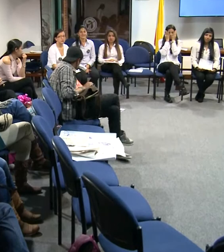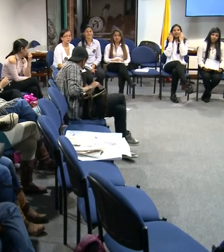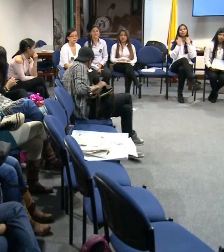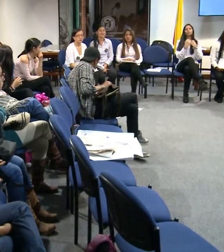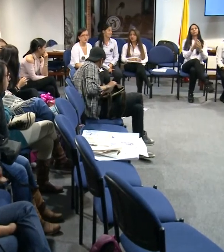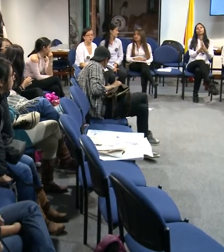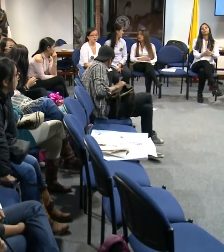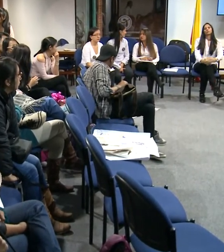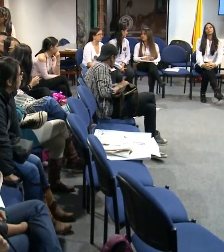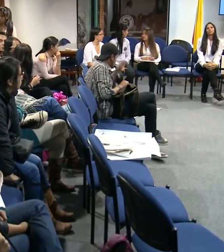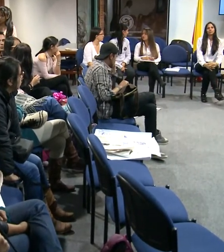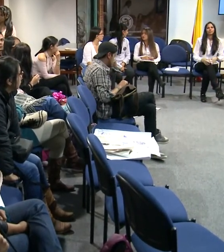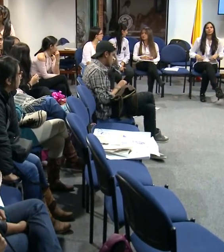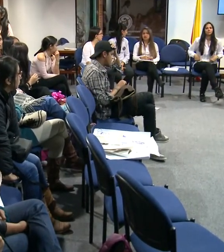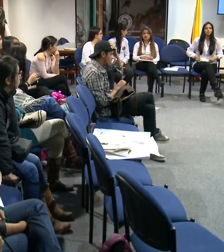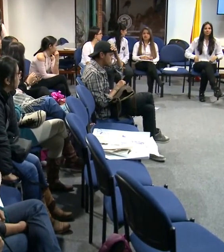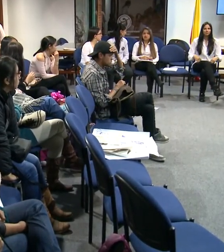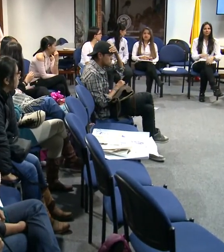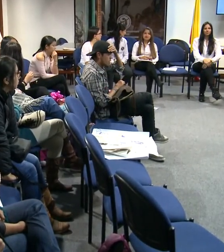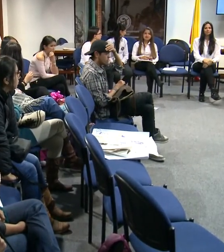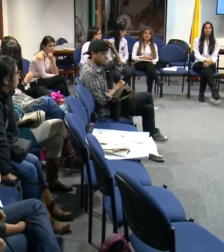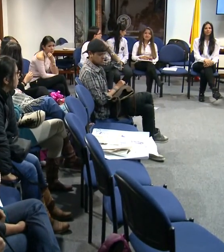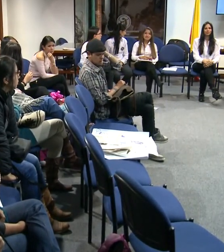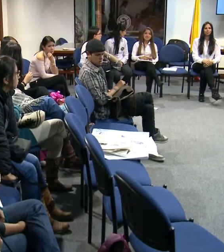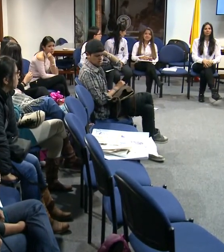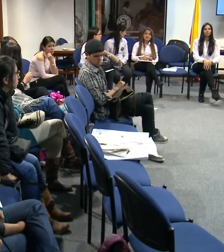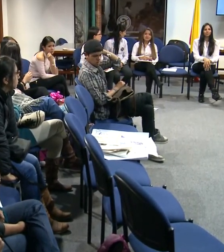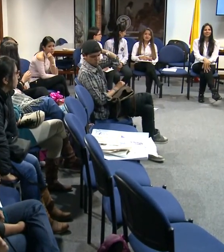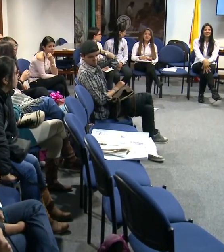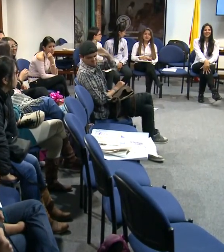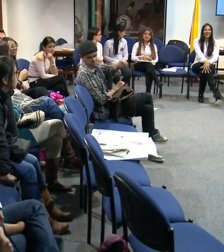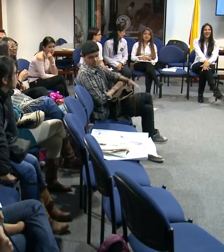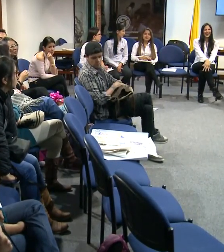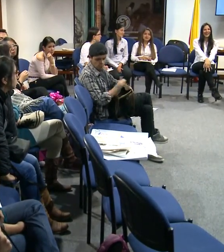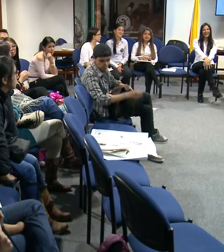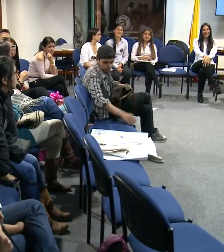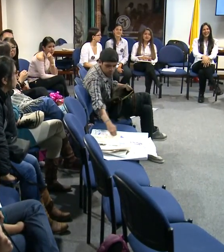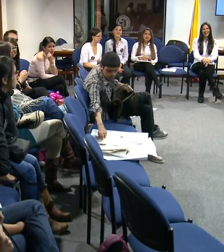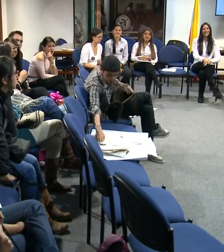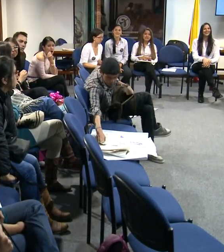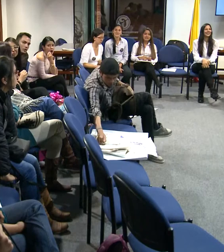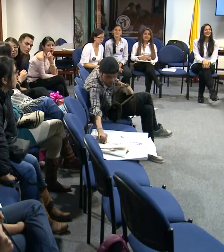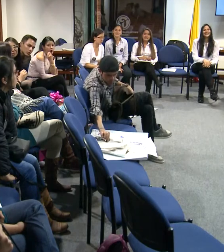Y además están arriesgando estar… Sí, terminaron juntas. Eso es todo un logro.